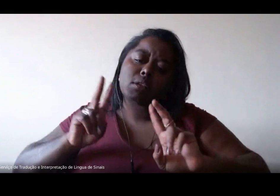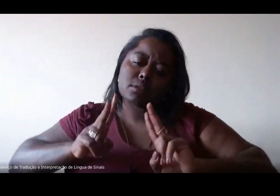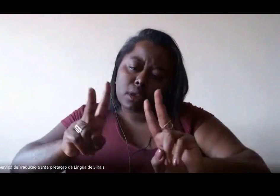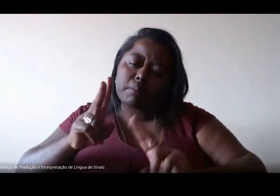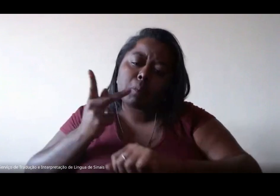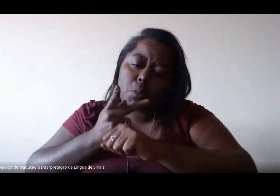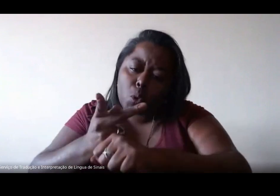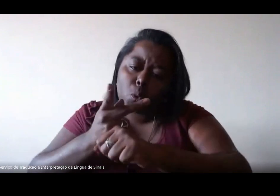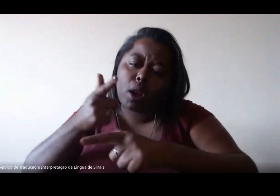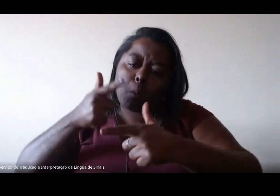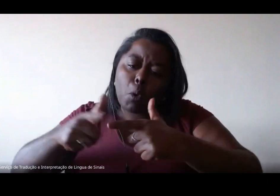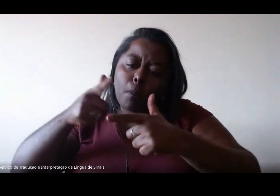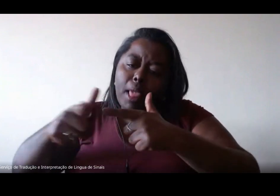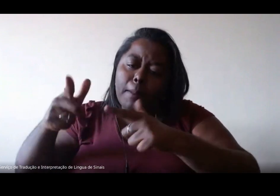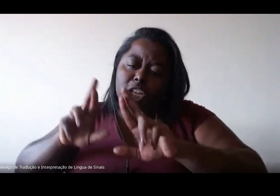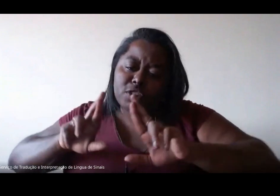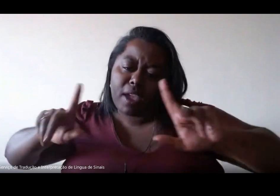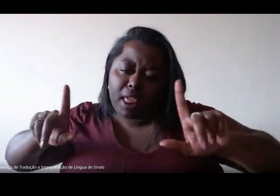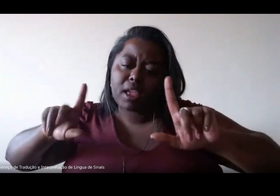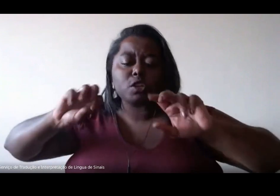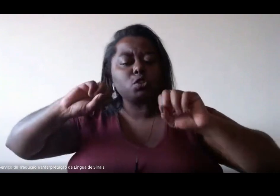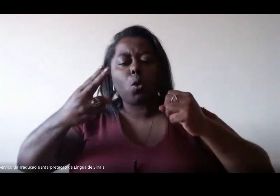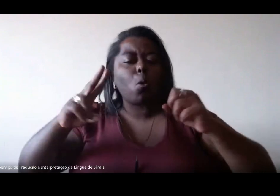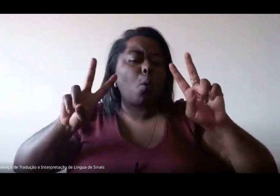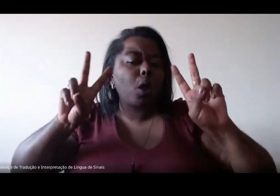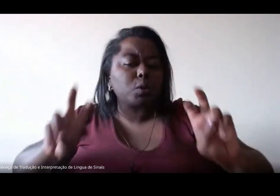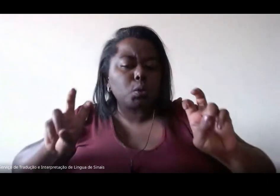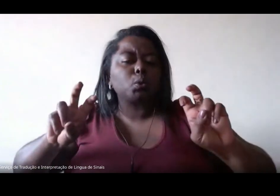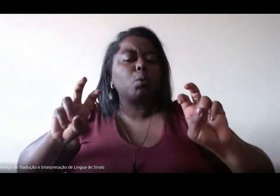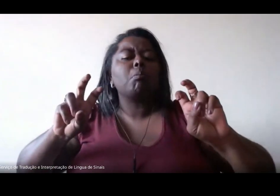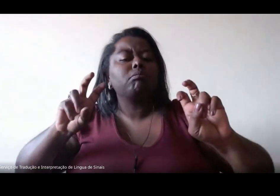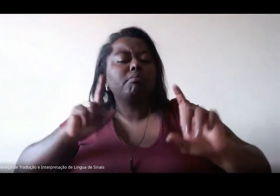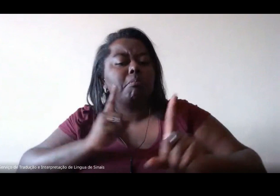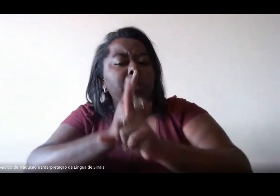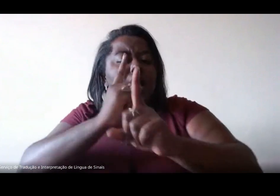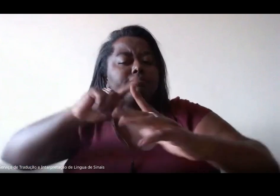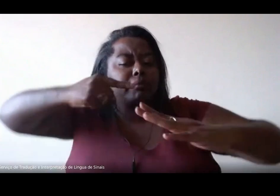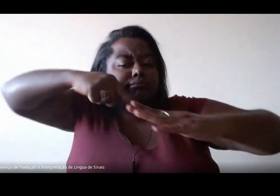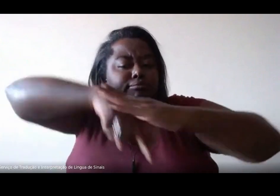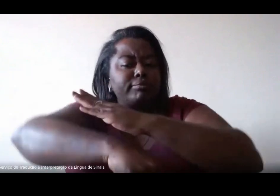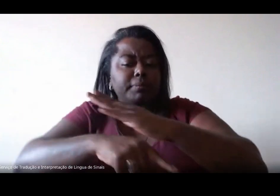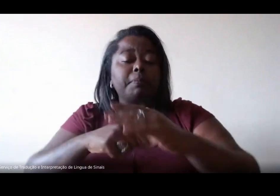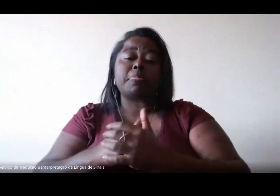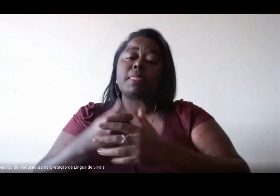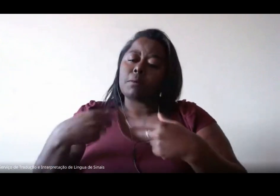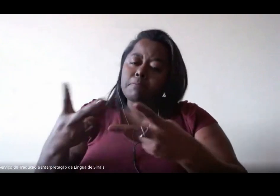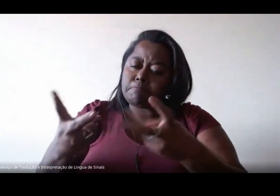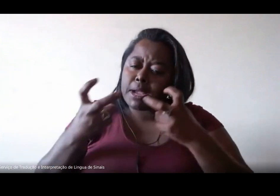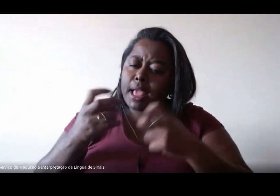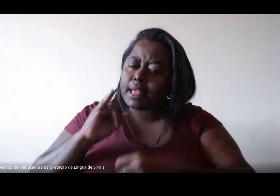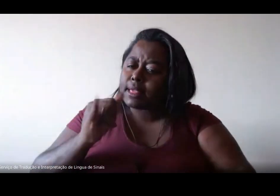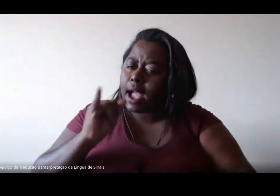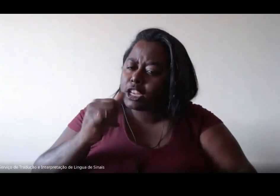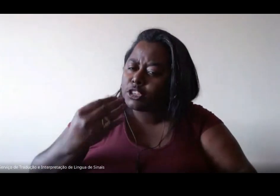né, um diferente problema ou questão para aprofundar o assunto. Eu notei que a narrativa